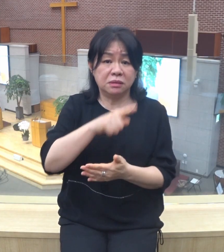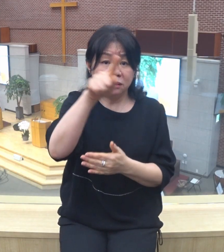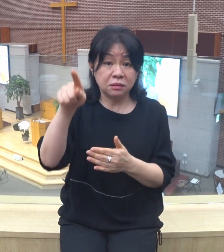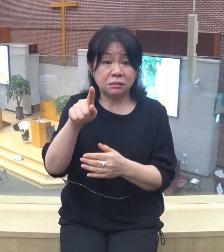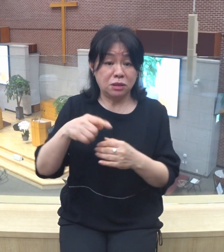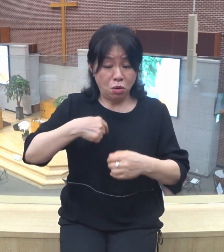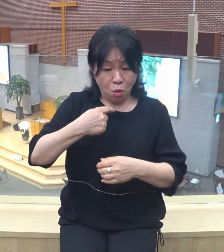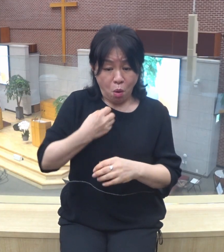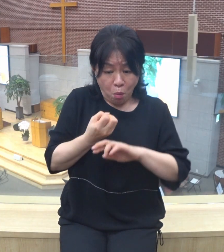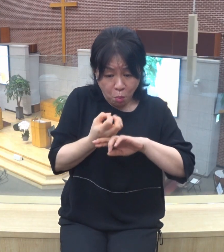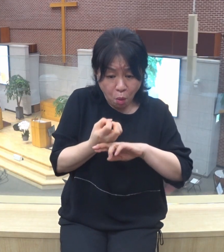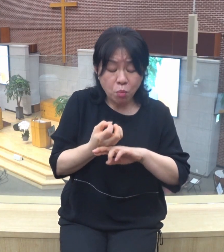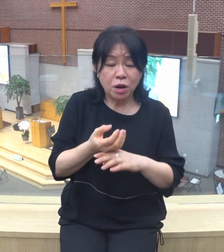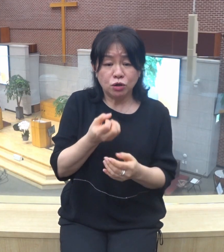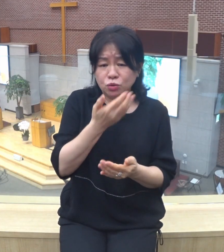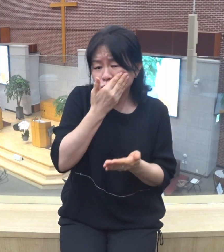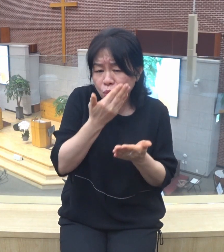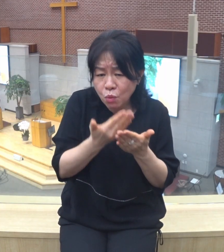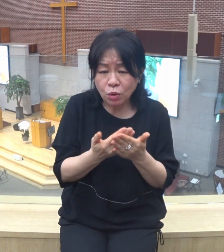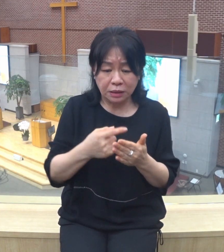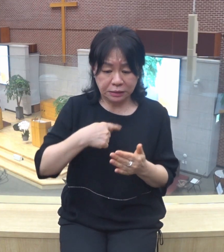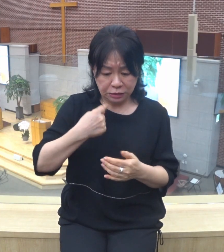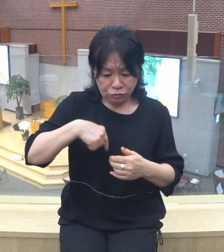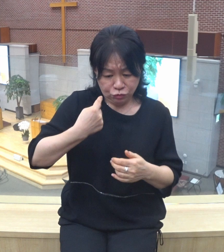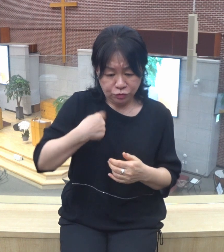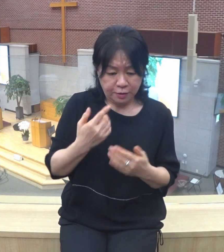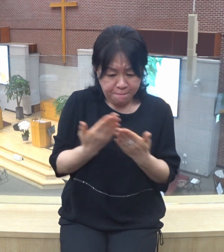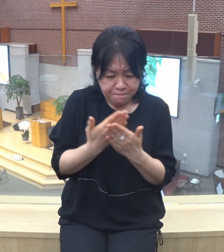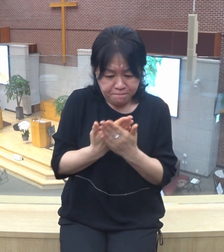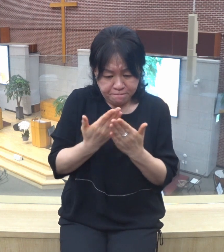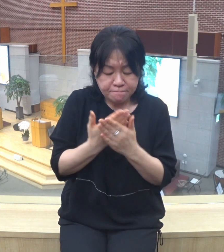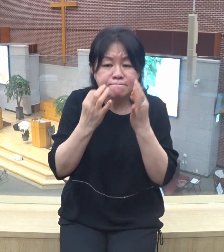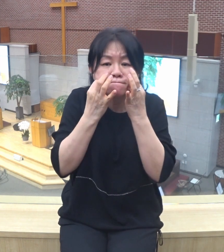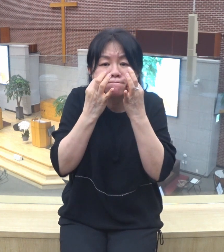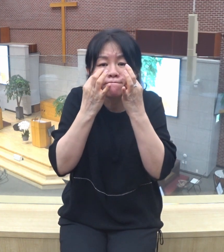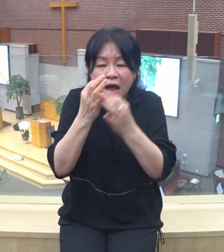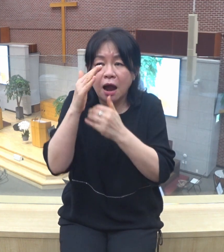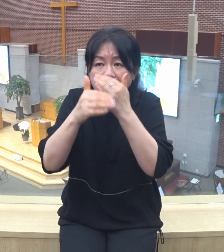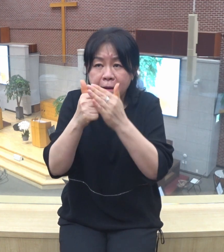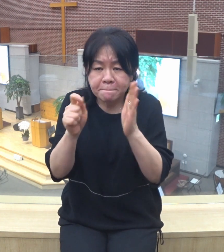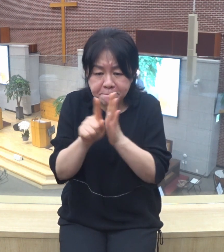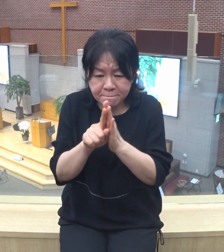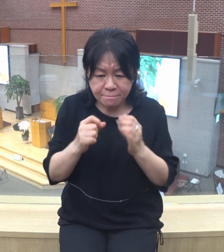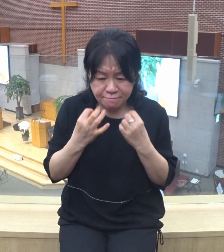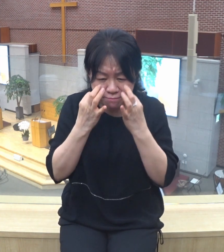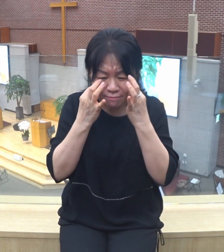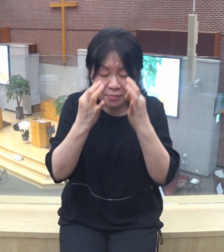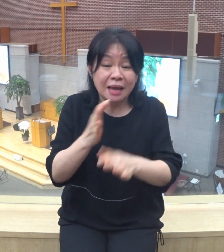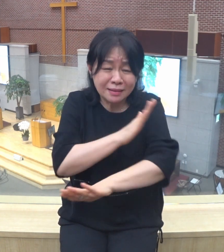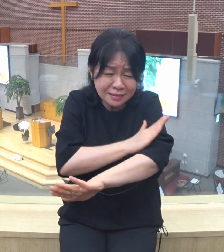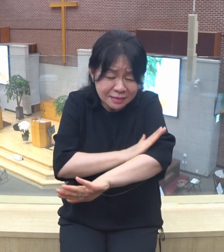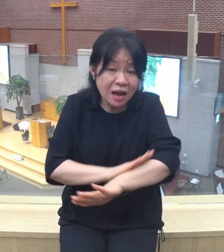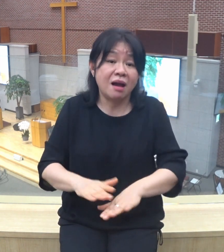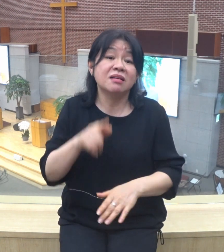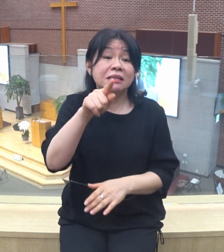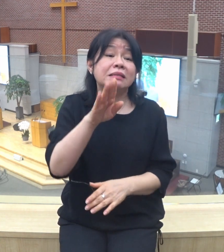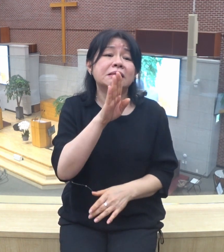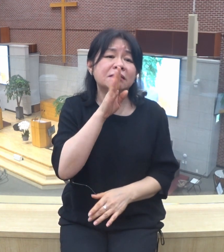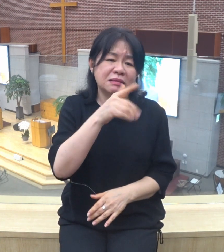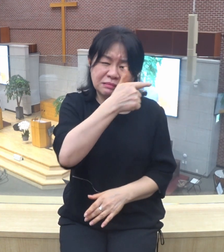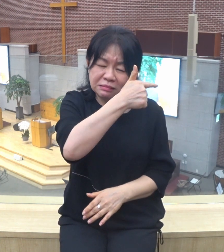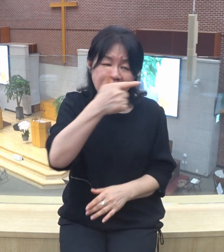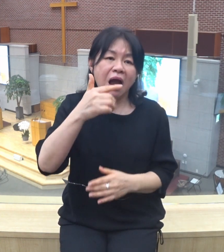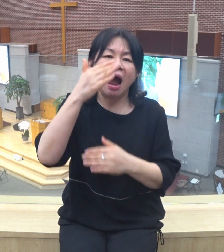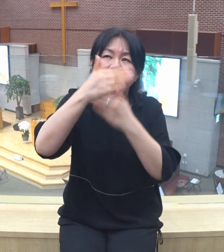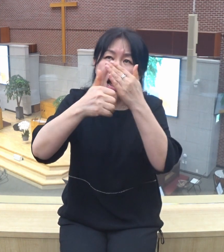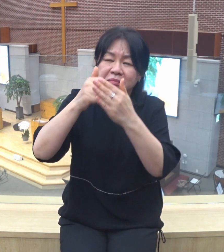자리에 보내주신 사람들을 존귀하게 귀하게 대해 주십시오. 이것이 바로 하나님의 사랑에